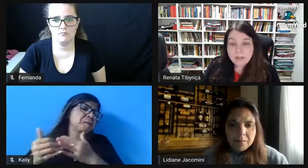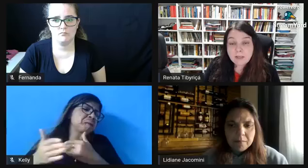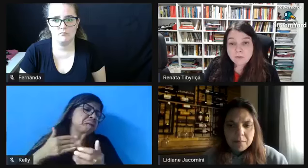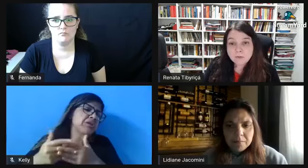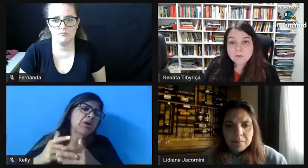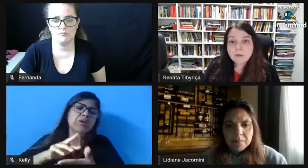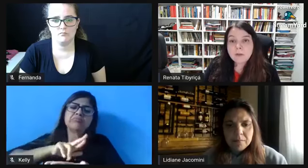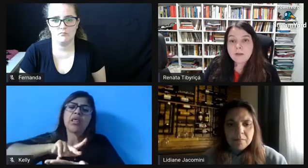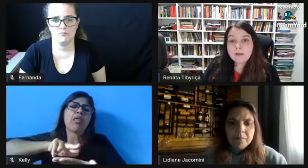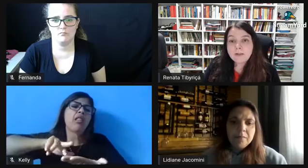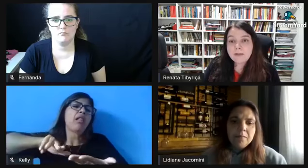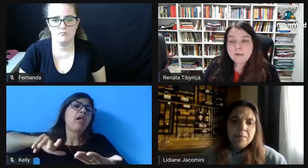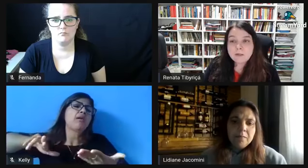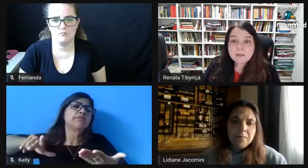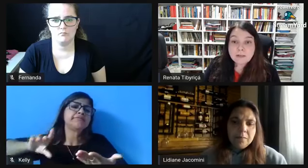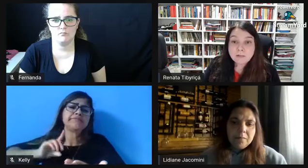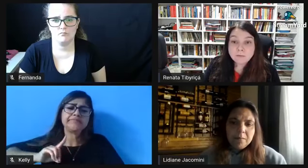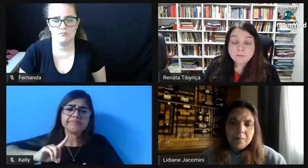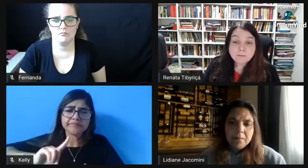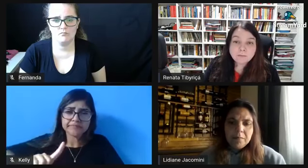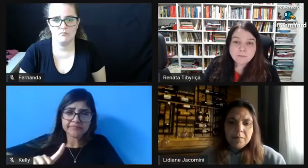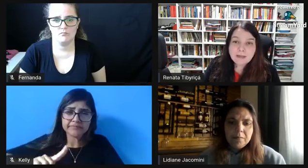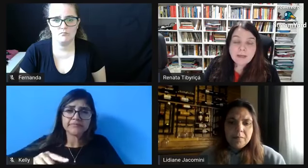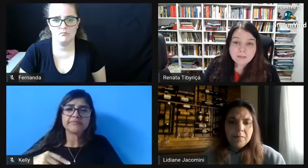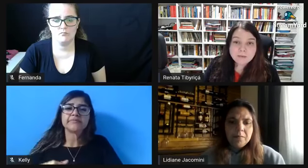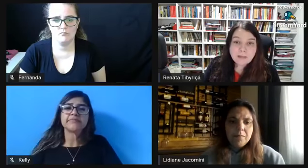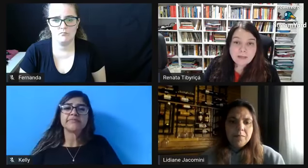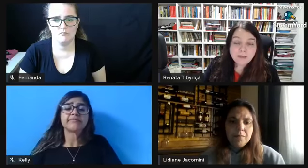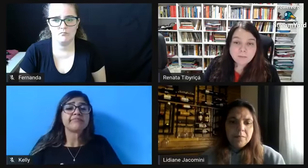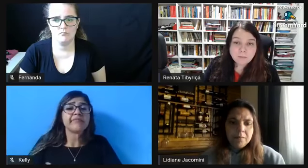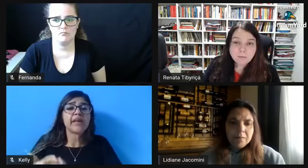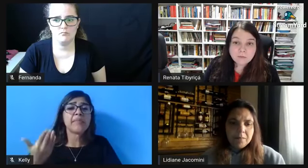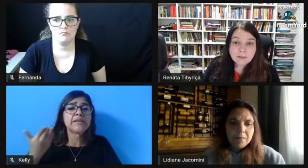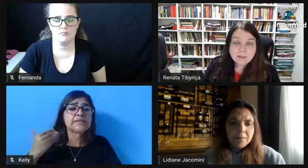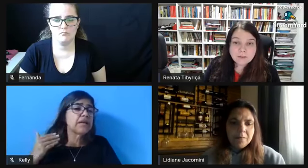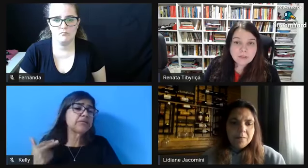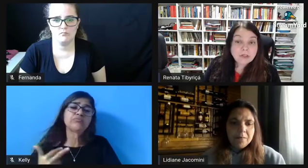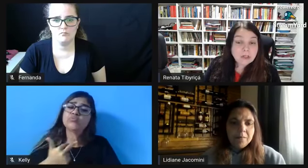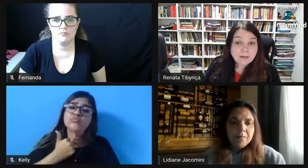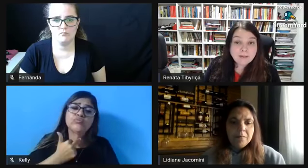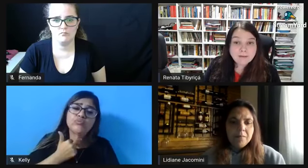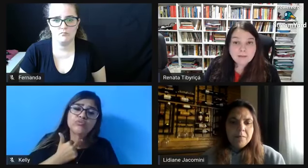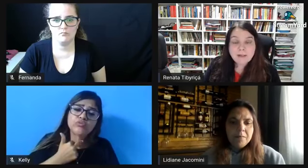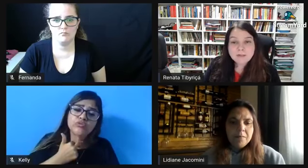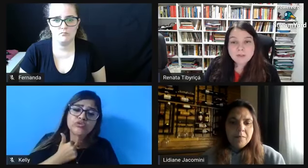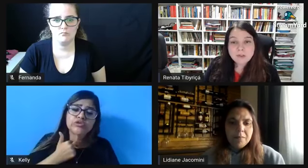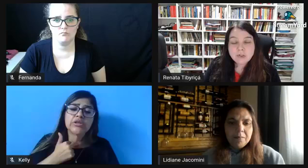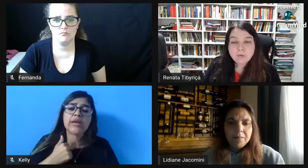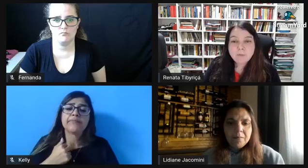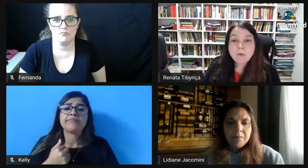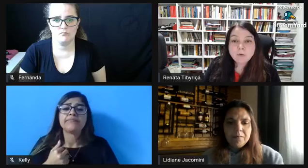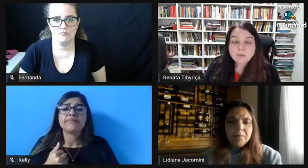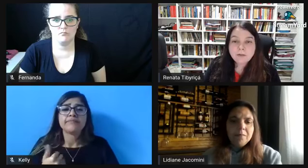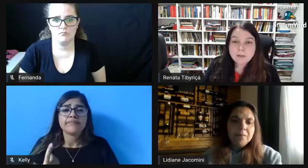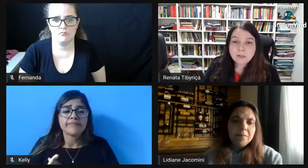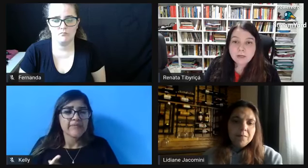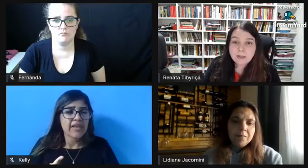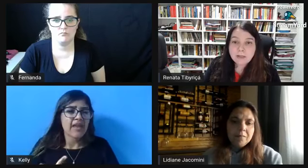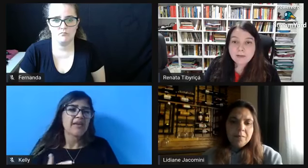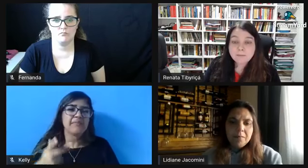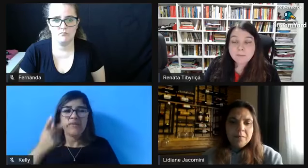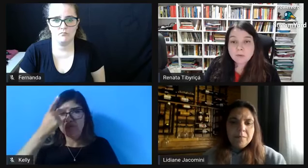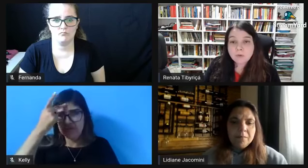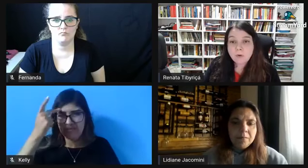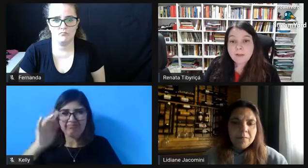outros direitos que antes eram negados a ela por conta de achar, né, tinha um preconceito e achar